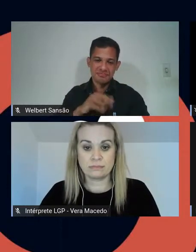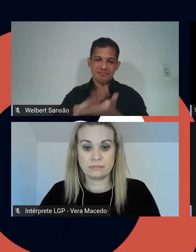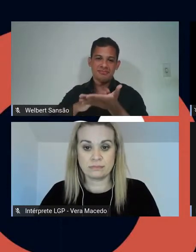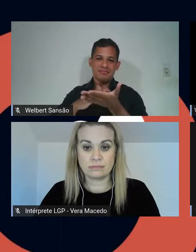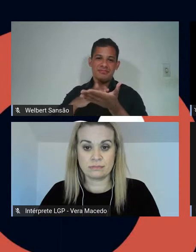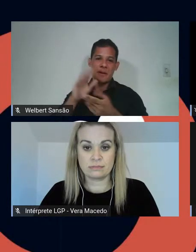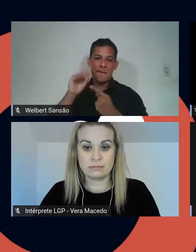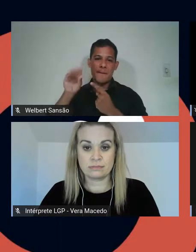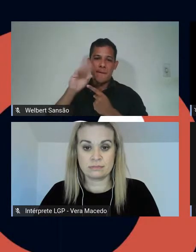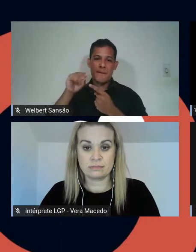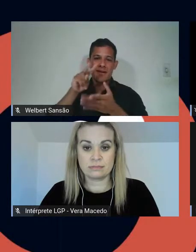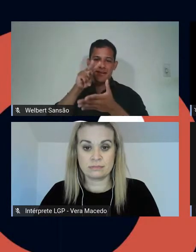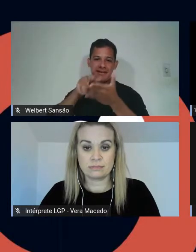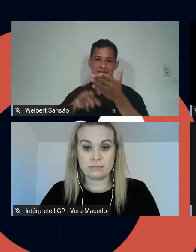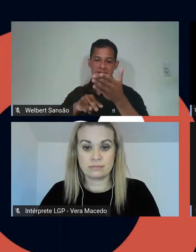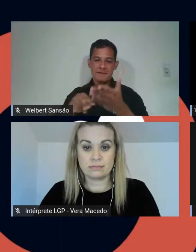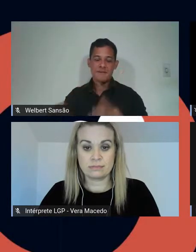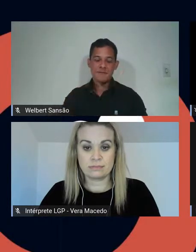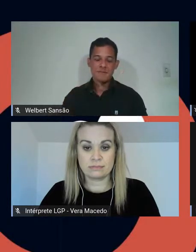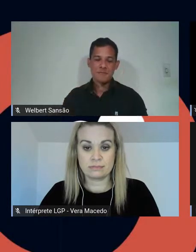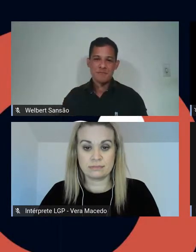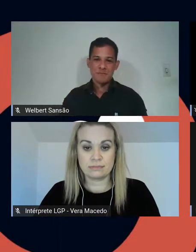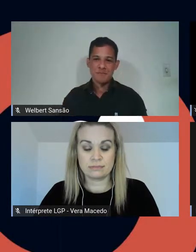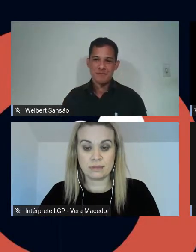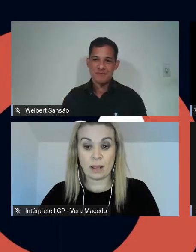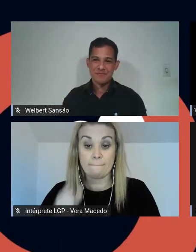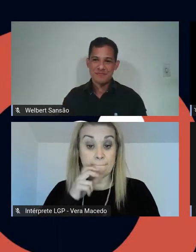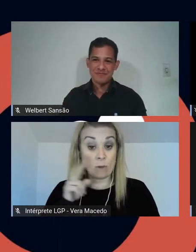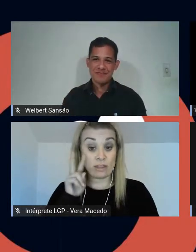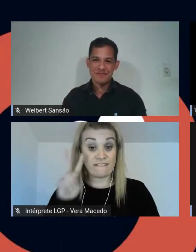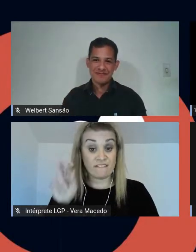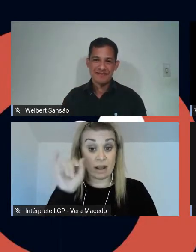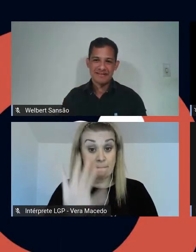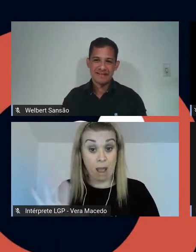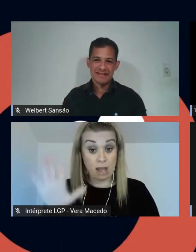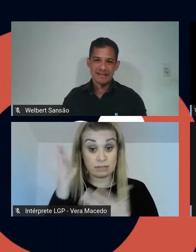frase. Então aí vocês podem ver essa imagem.